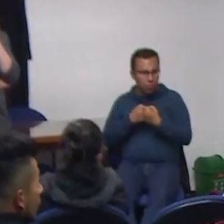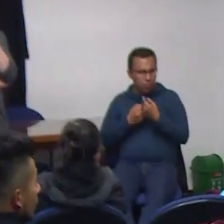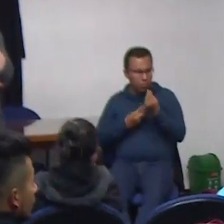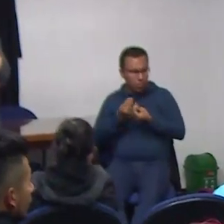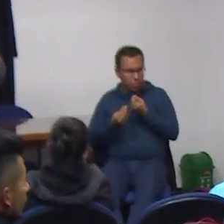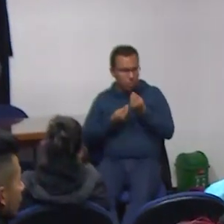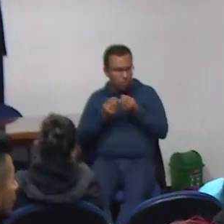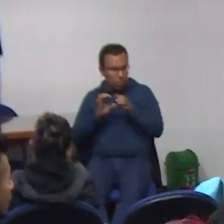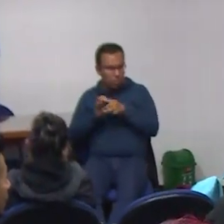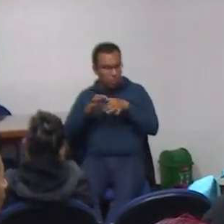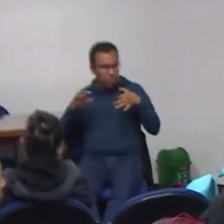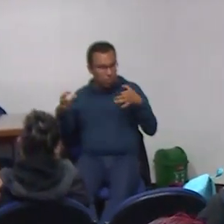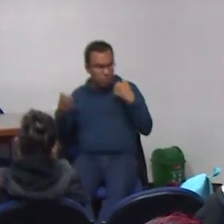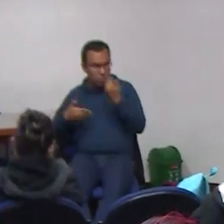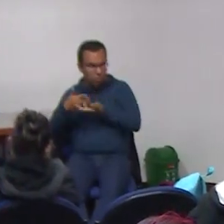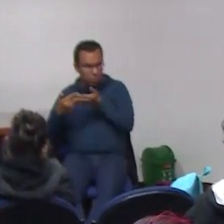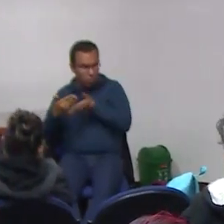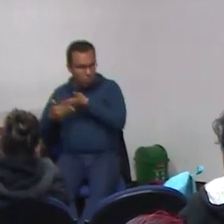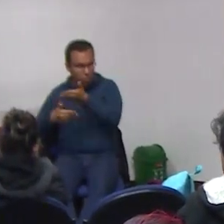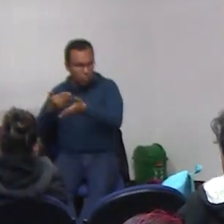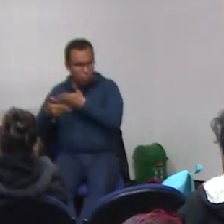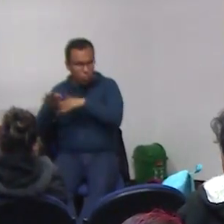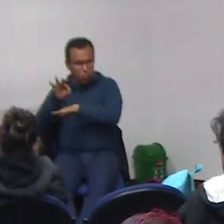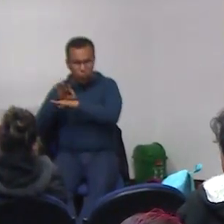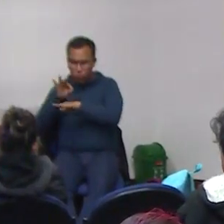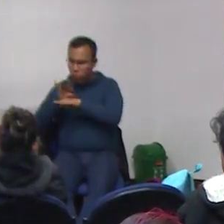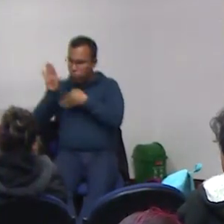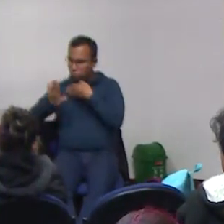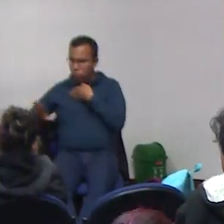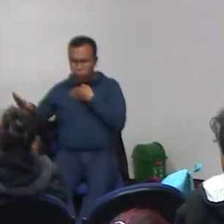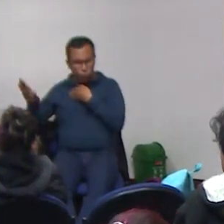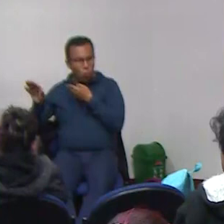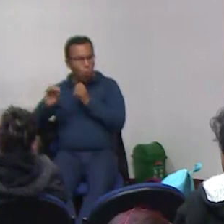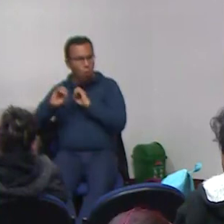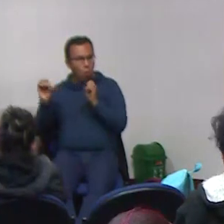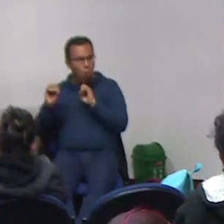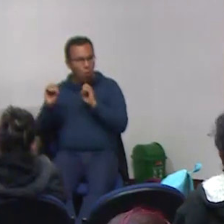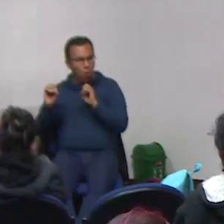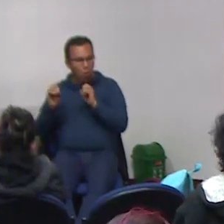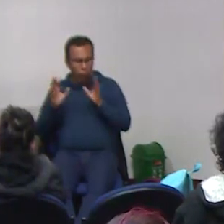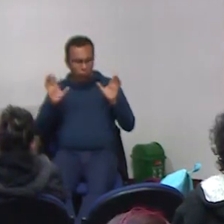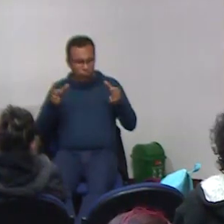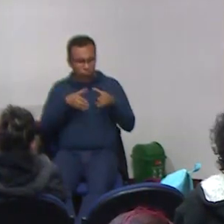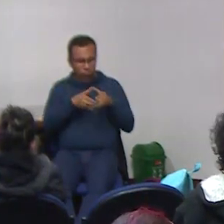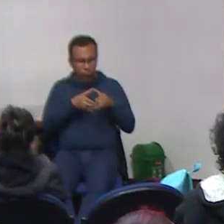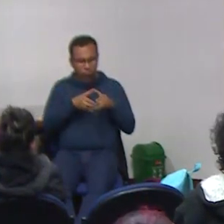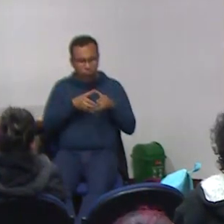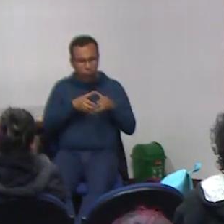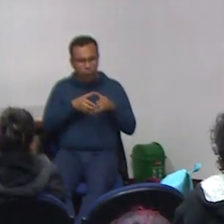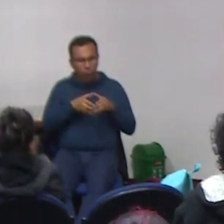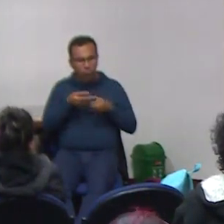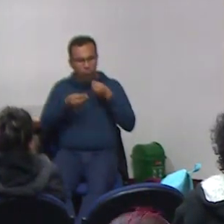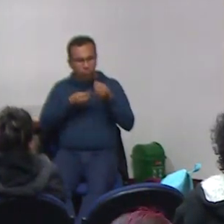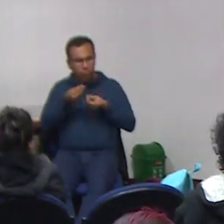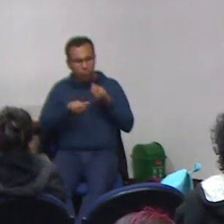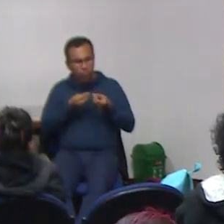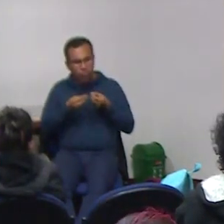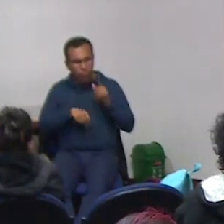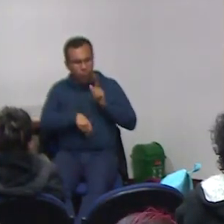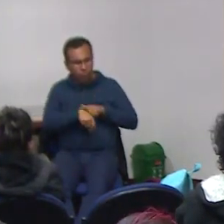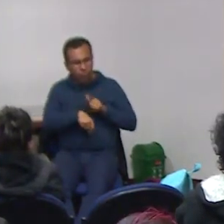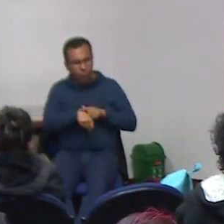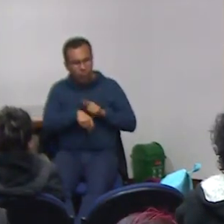ustedes no desarticulan ese proceso que llevan también en la fundación o digamos que lo hacen solamente des la mirada como lo que tú decías que es un